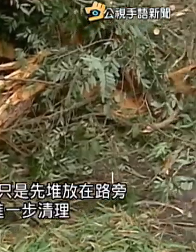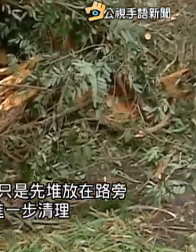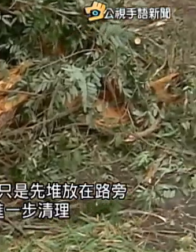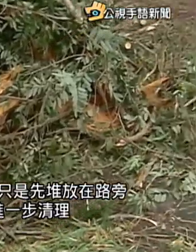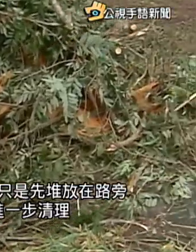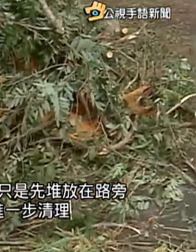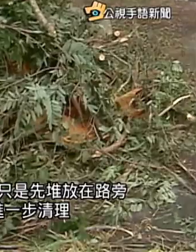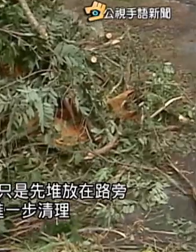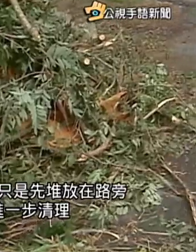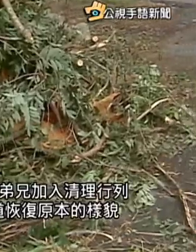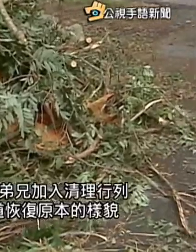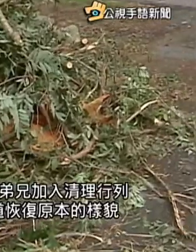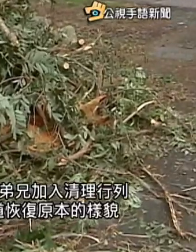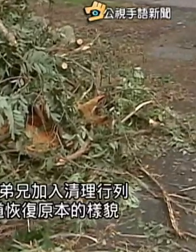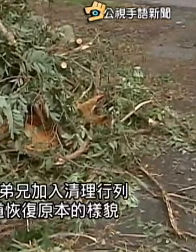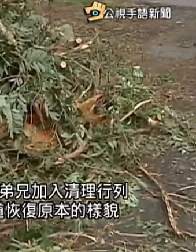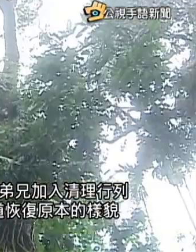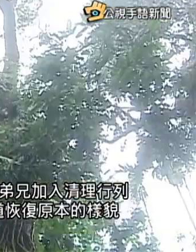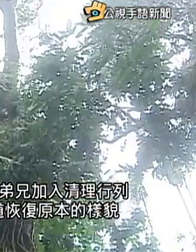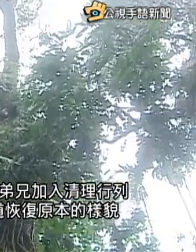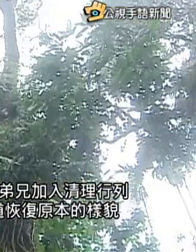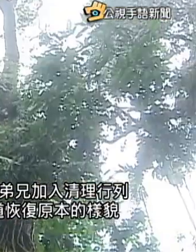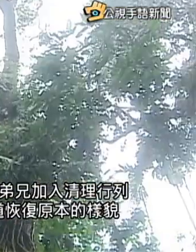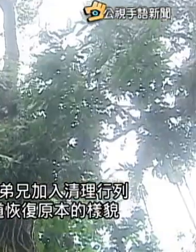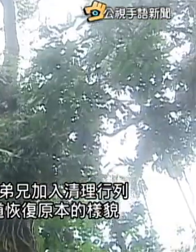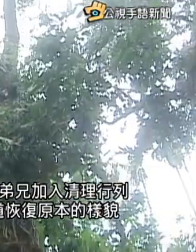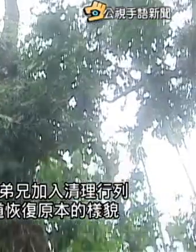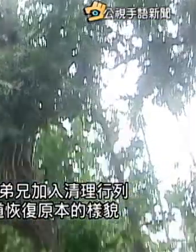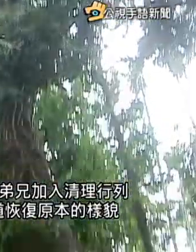步清理。30日将有国军弟兄加入清理行列，